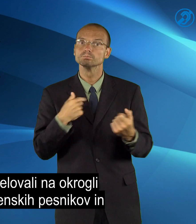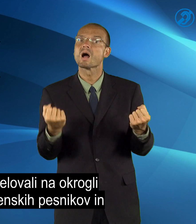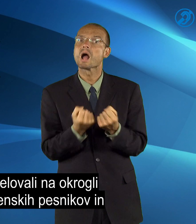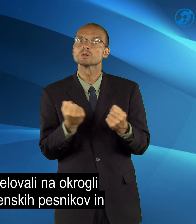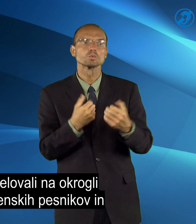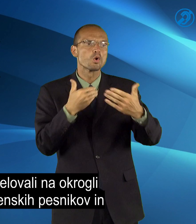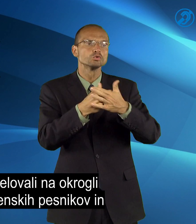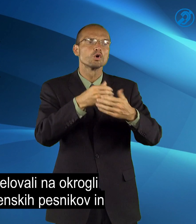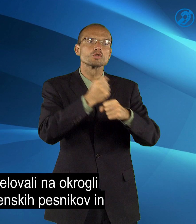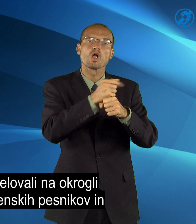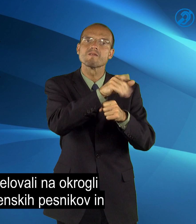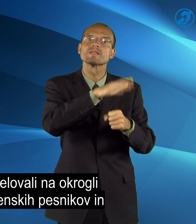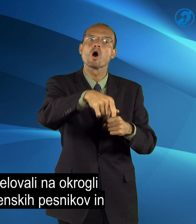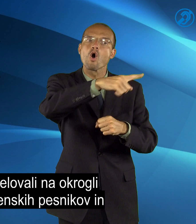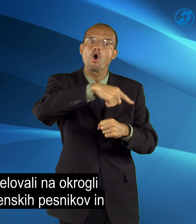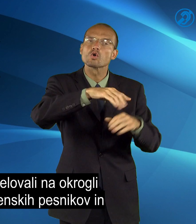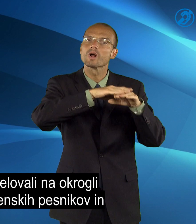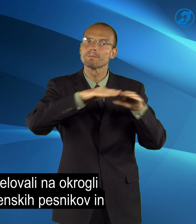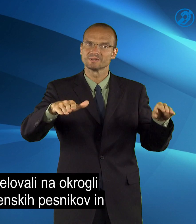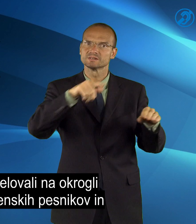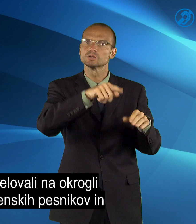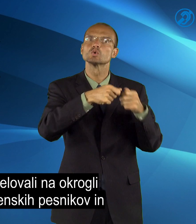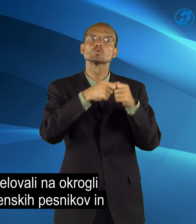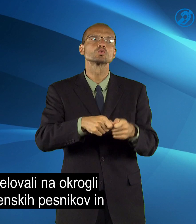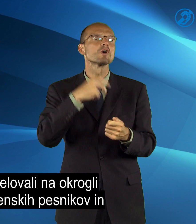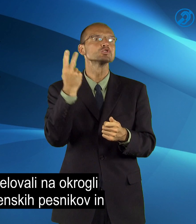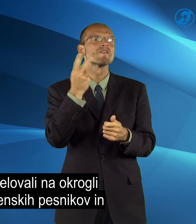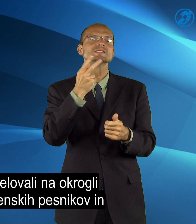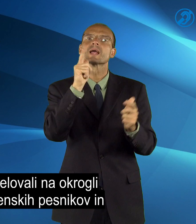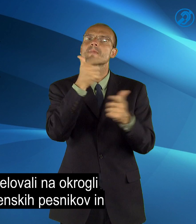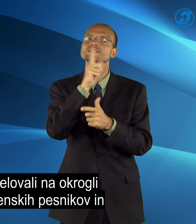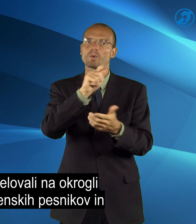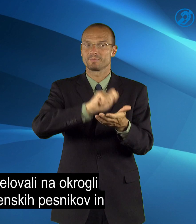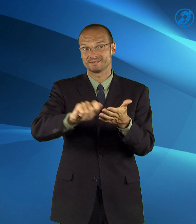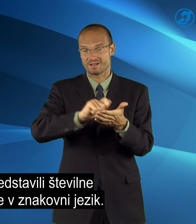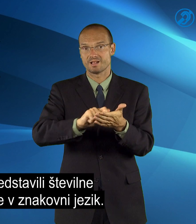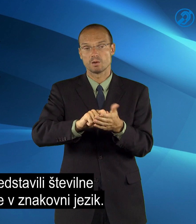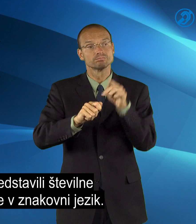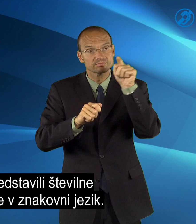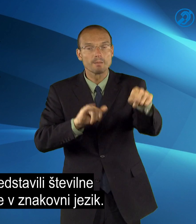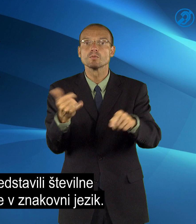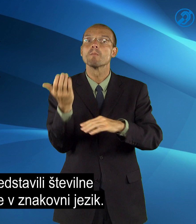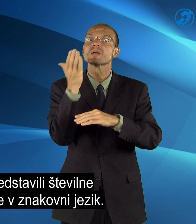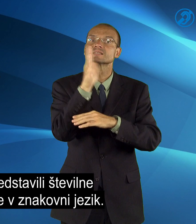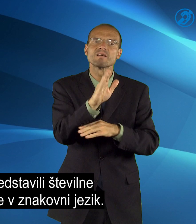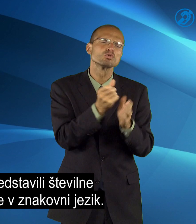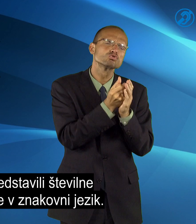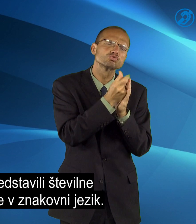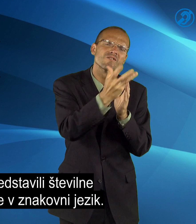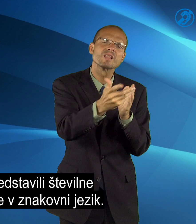Aktivno smo sodelovali na okrogli mizi Društva slovenskih pesnikov in pisateljev ter predstavili številne pravljice,